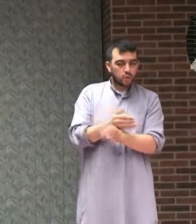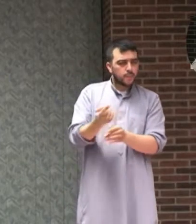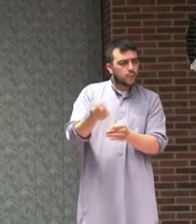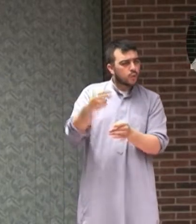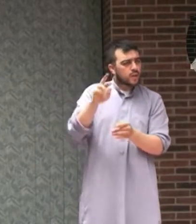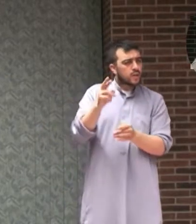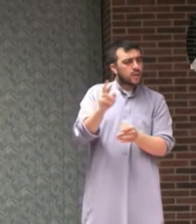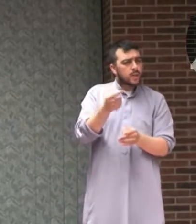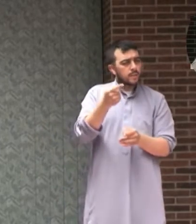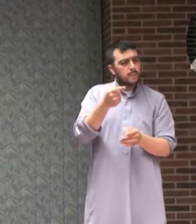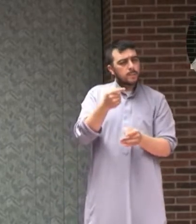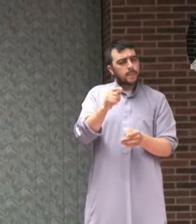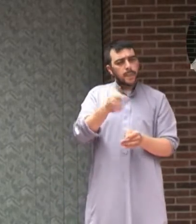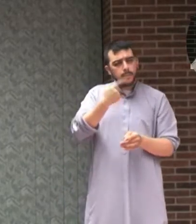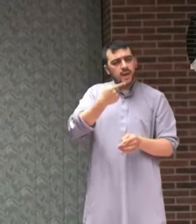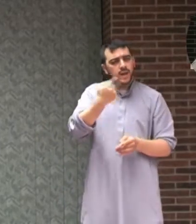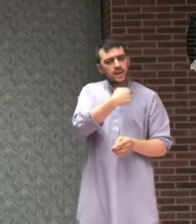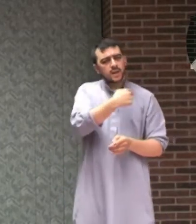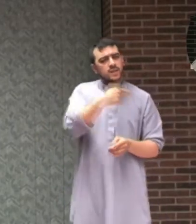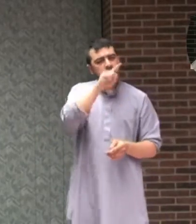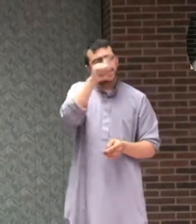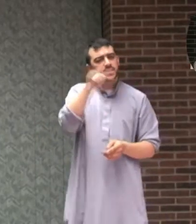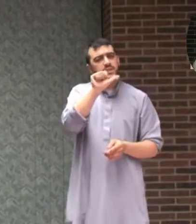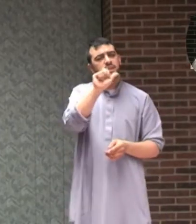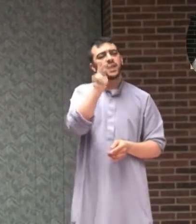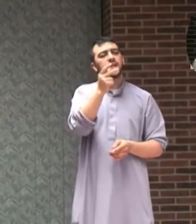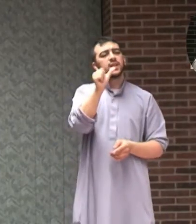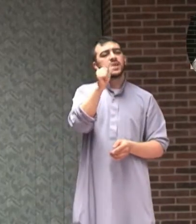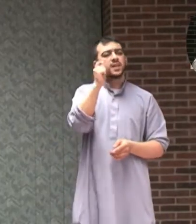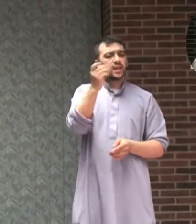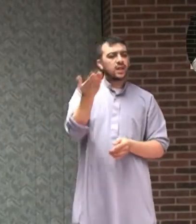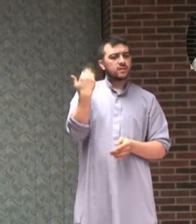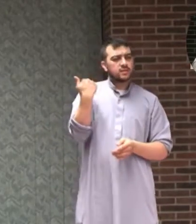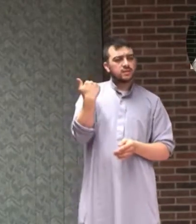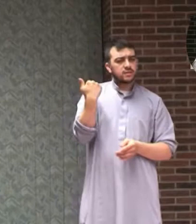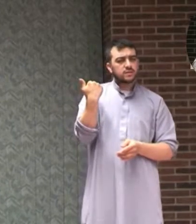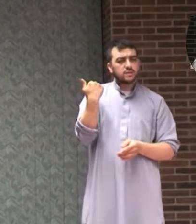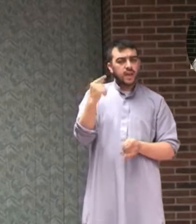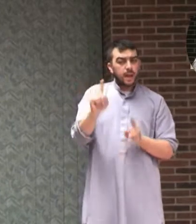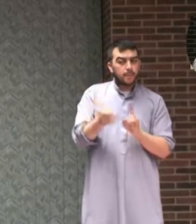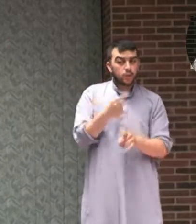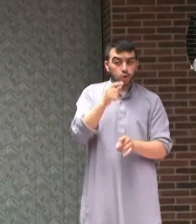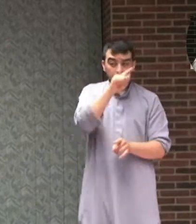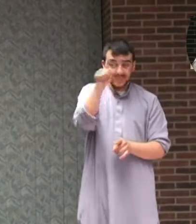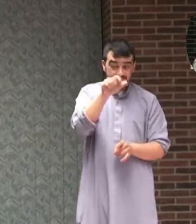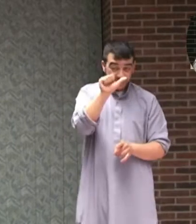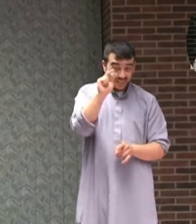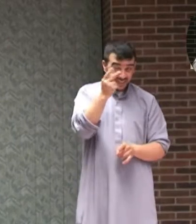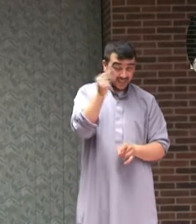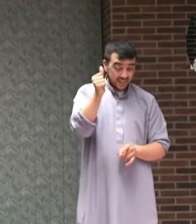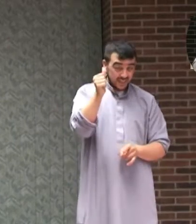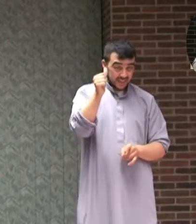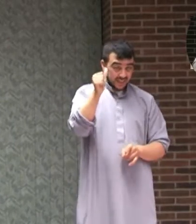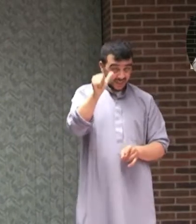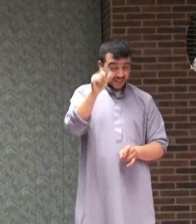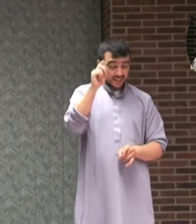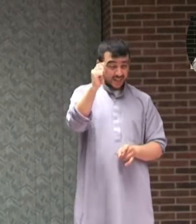cité qui était Zakat al-Fitr, Zakat al-Fitr est une zakat qui se doit d'être accomplie avant Salat